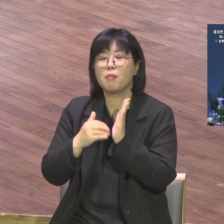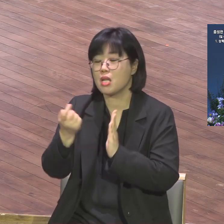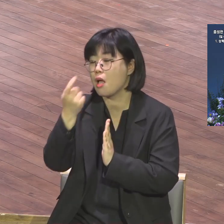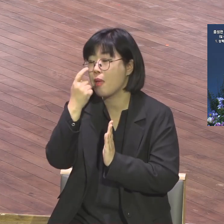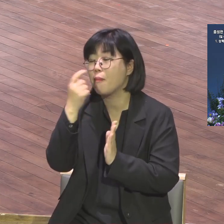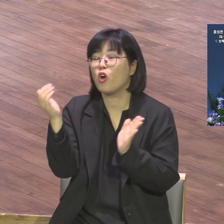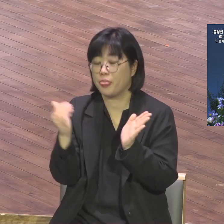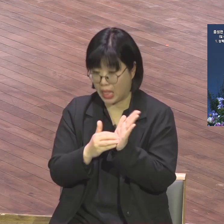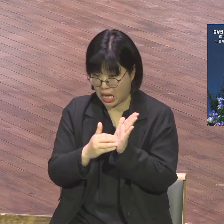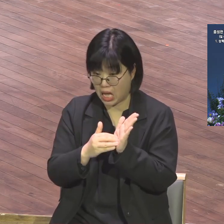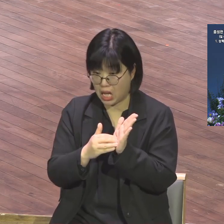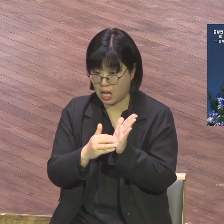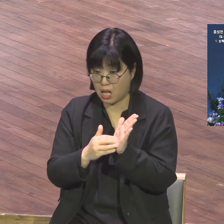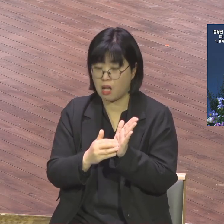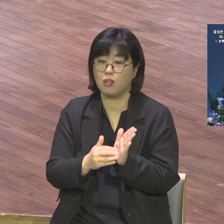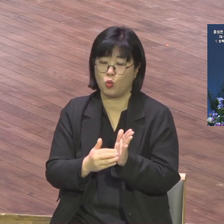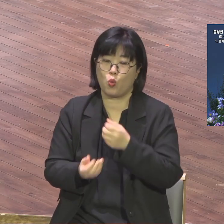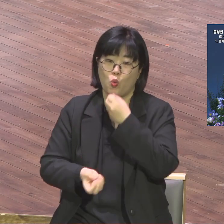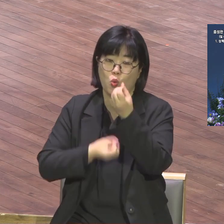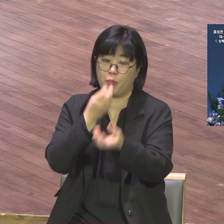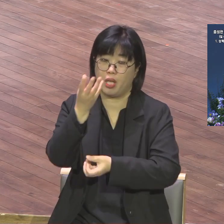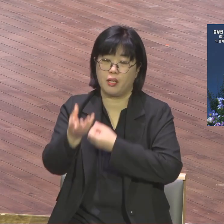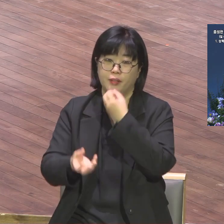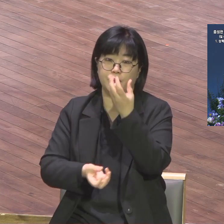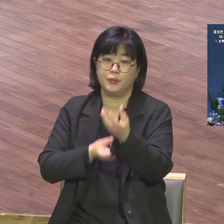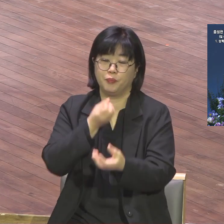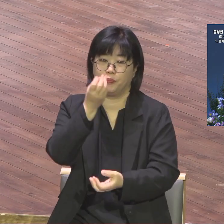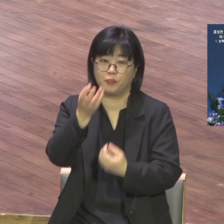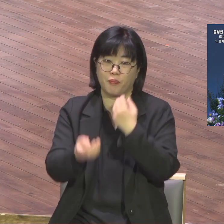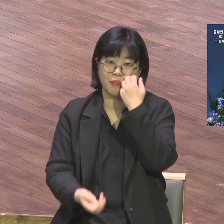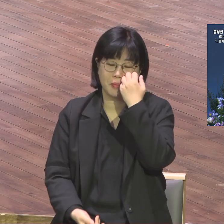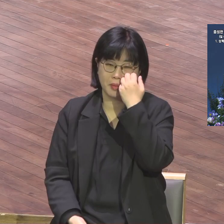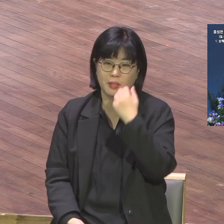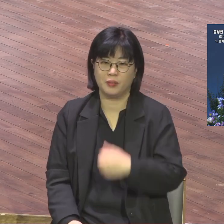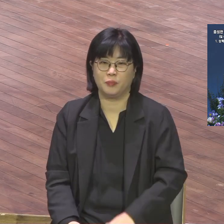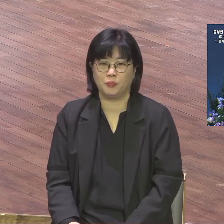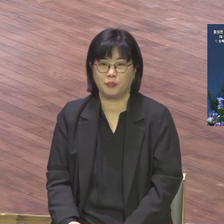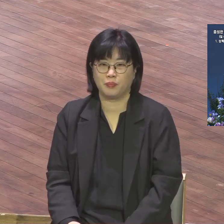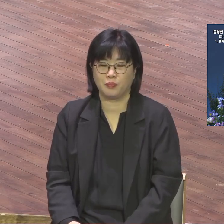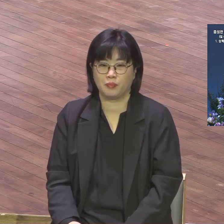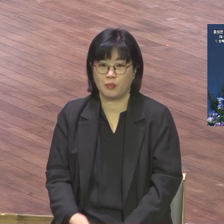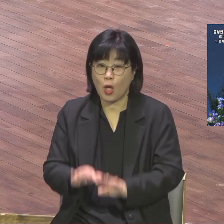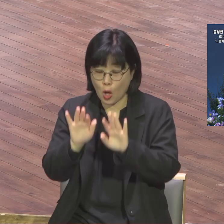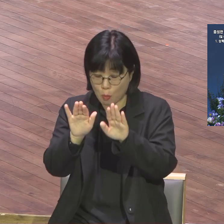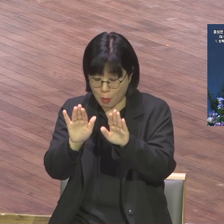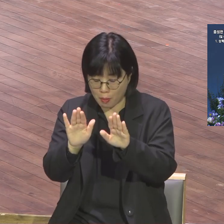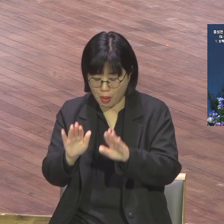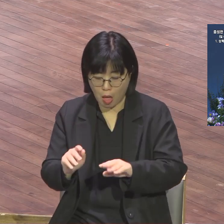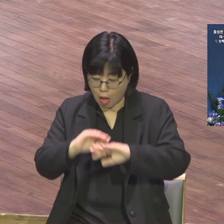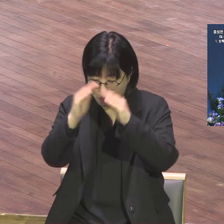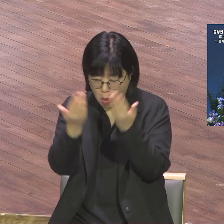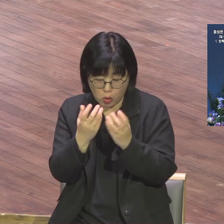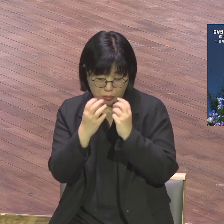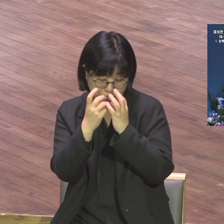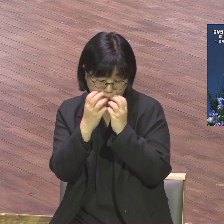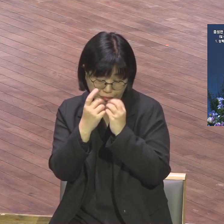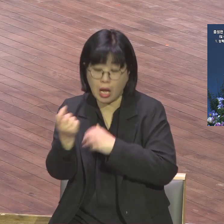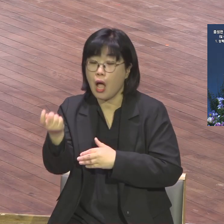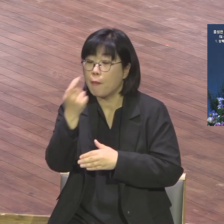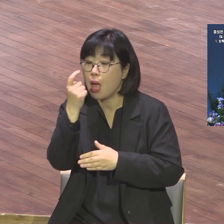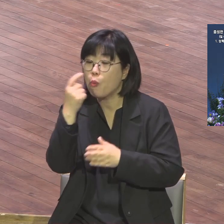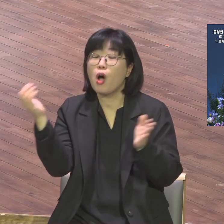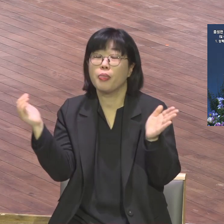여기서 배웠다라는 표현은요, 원래적으로 비밀을 전수받다 그런 뜻이에요. 비밀을